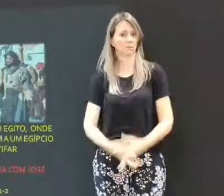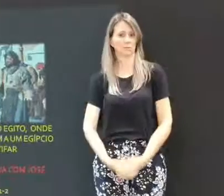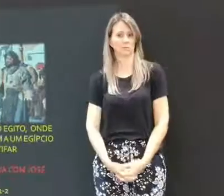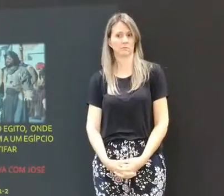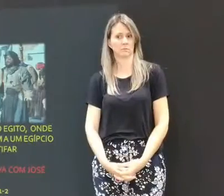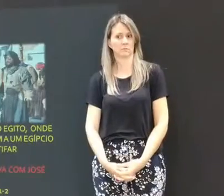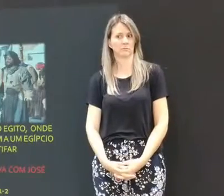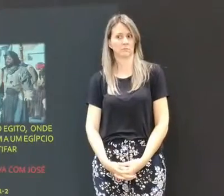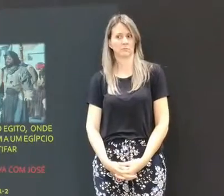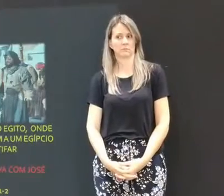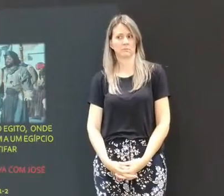você.